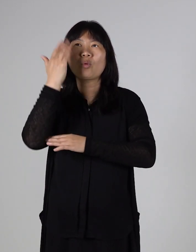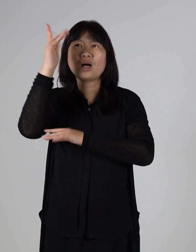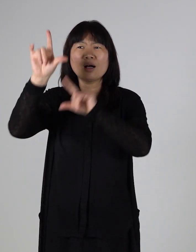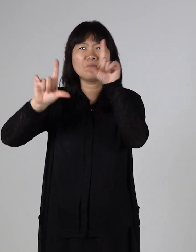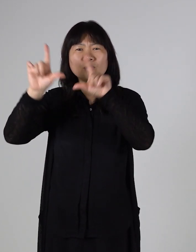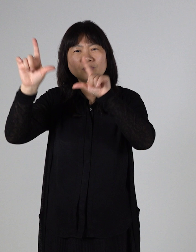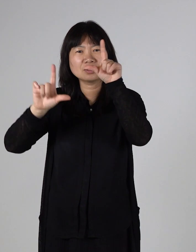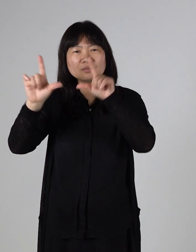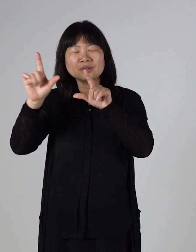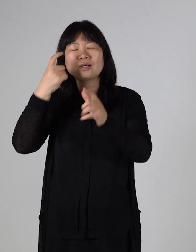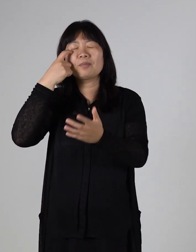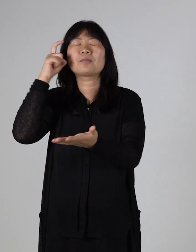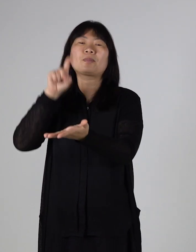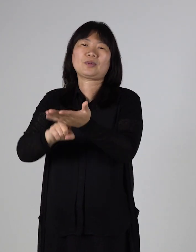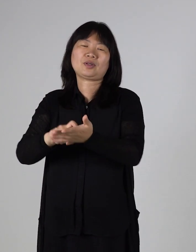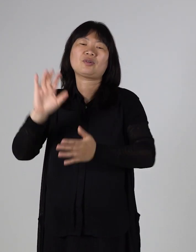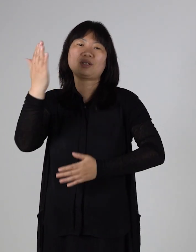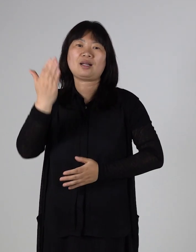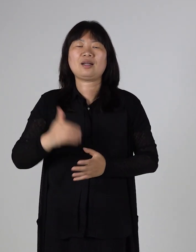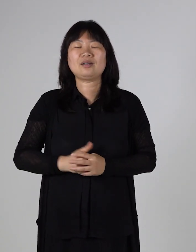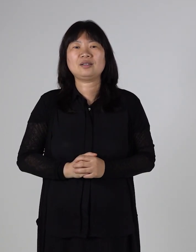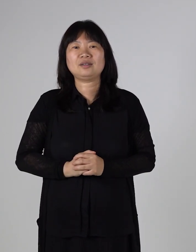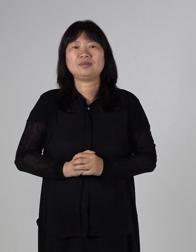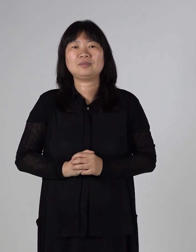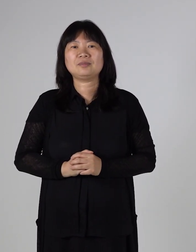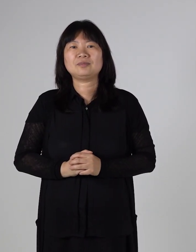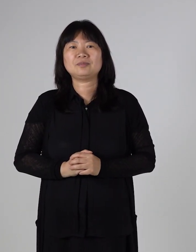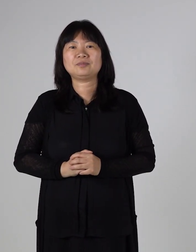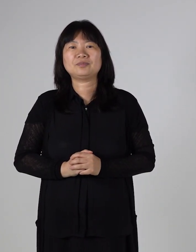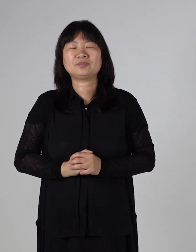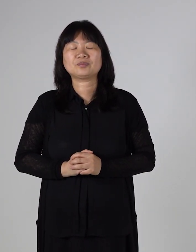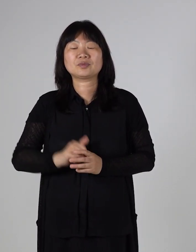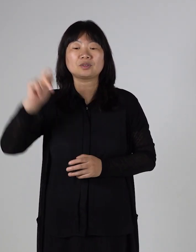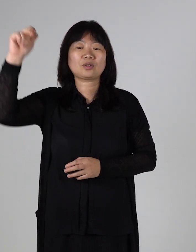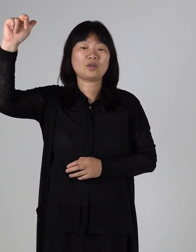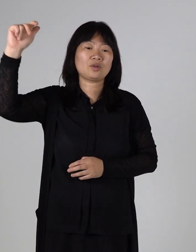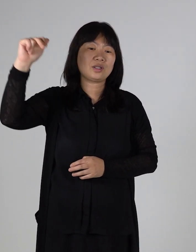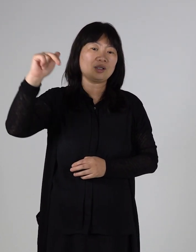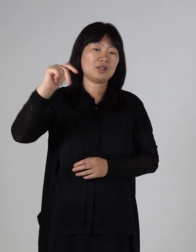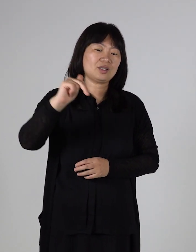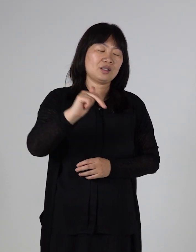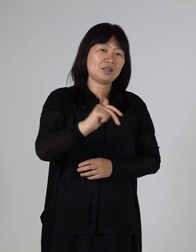실체를 목격하게 되는 거죠. 그리고 내려올 때는